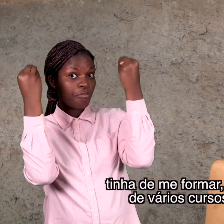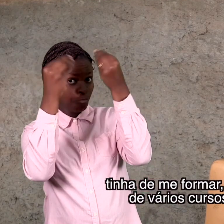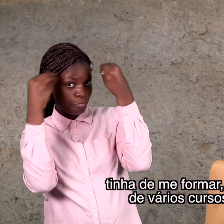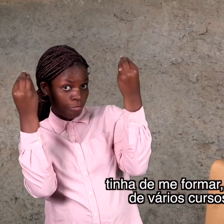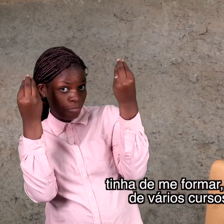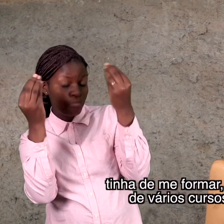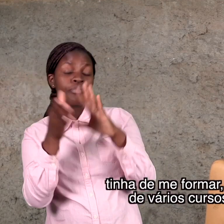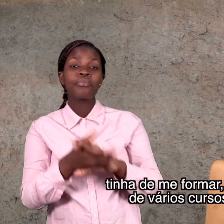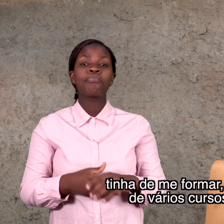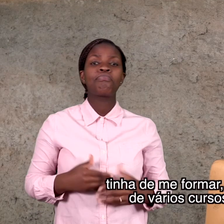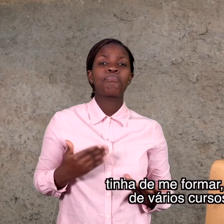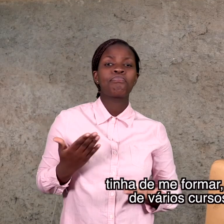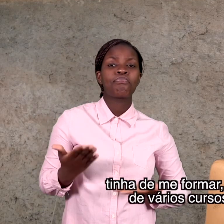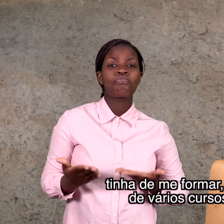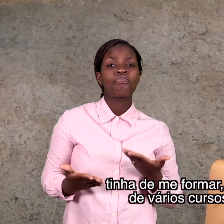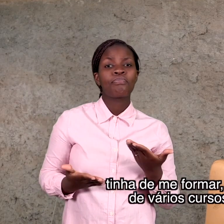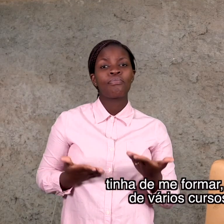Tinha que me formar.